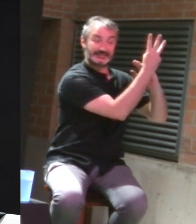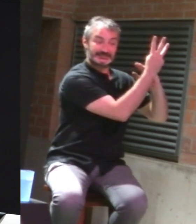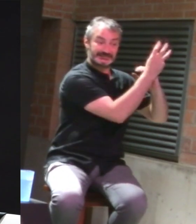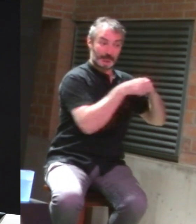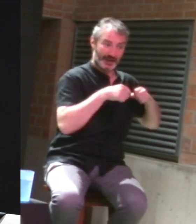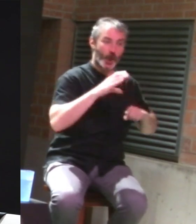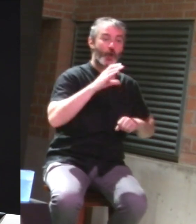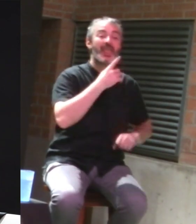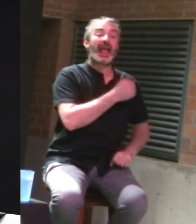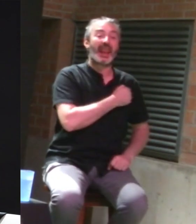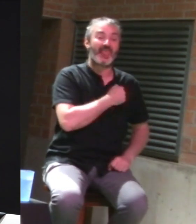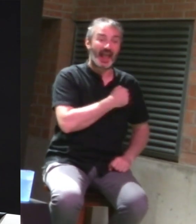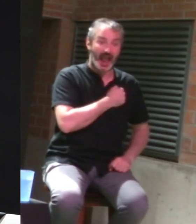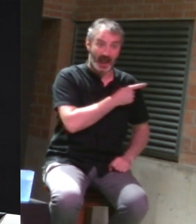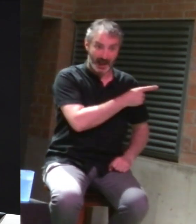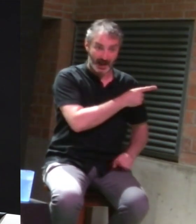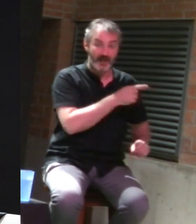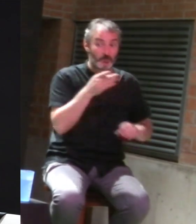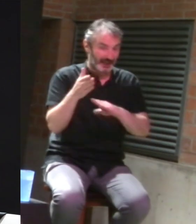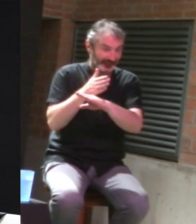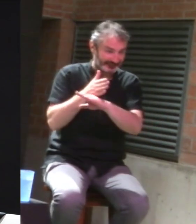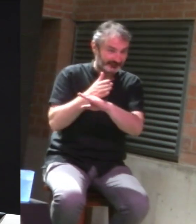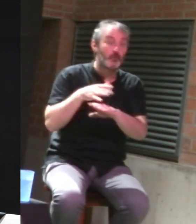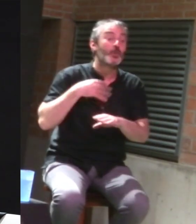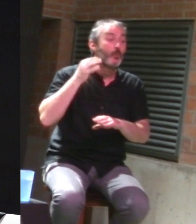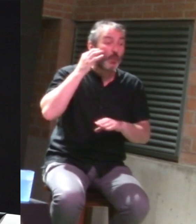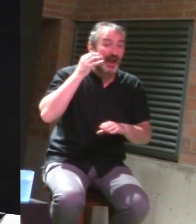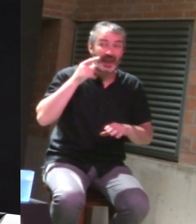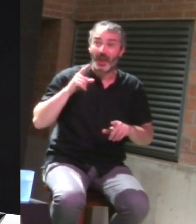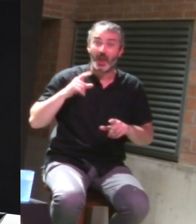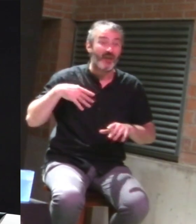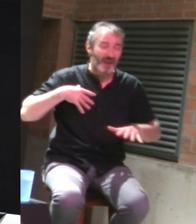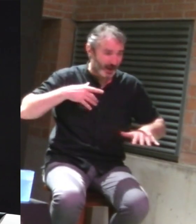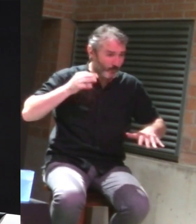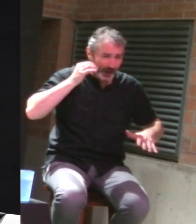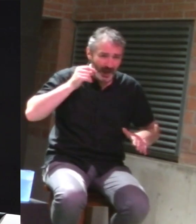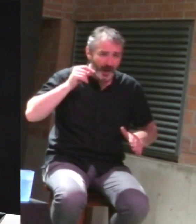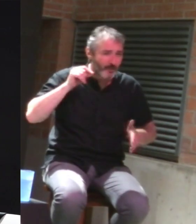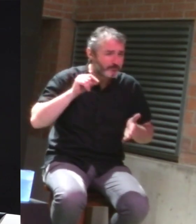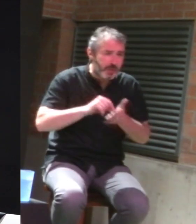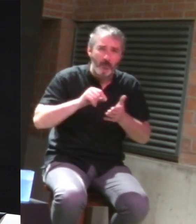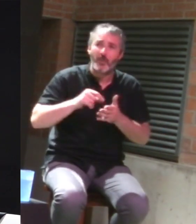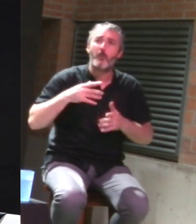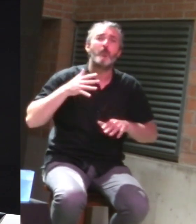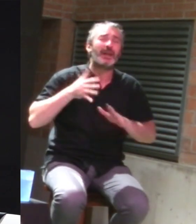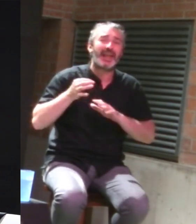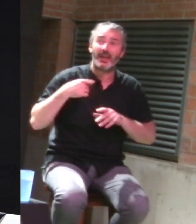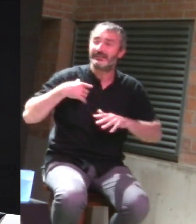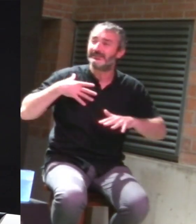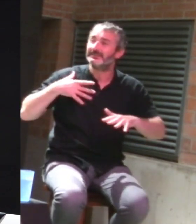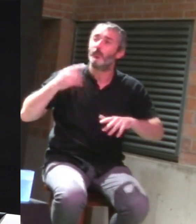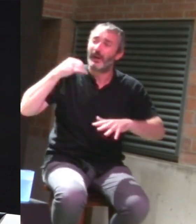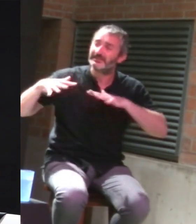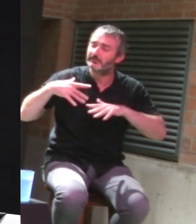Ja trobarem que cada vegada que hi ha hagut un intent per part de les dones d'organitzar-se ha sigut terriblement reprimit des del